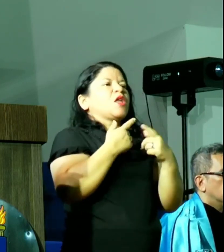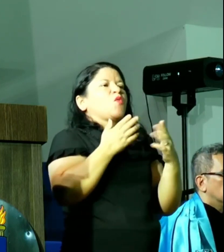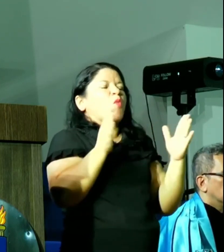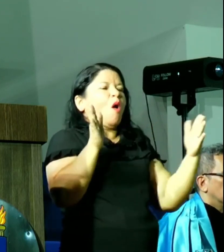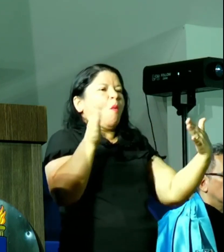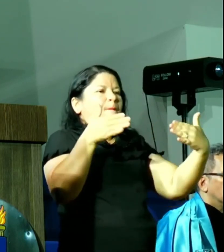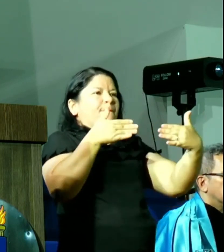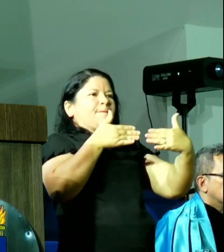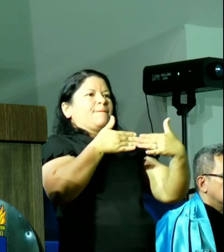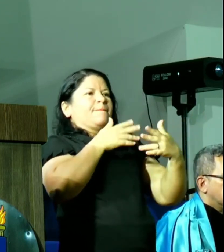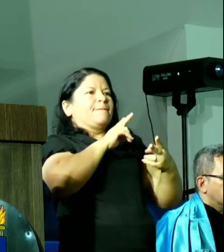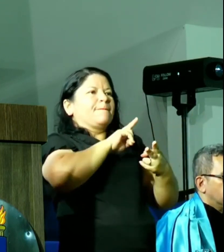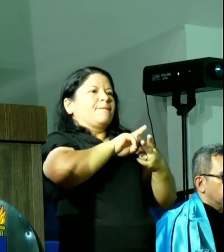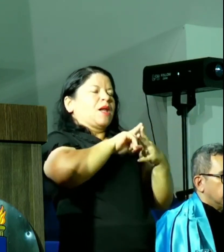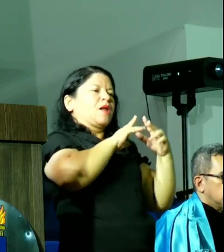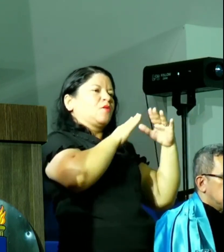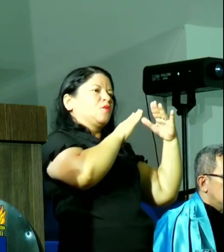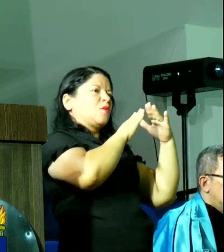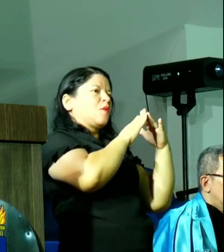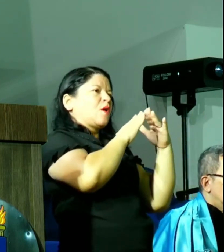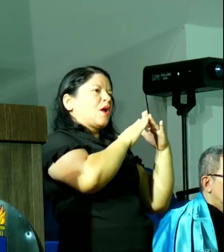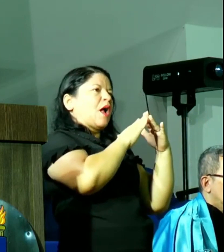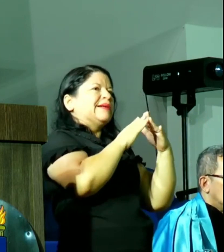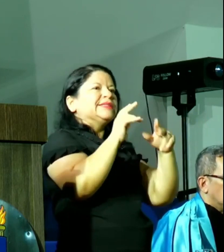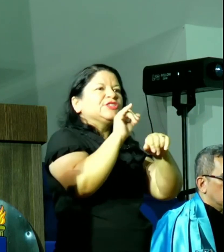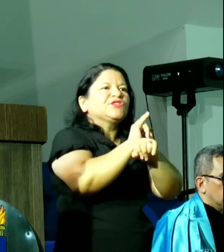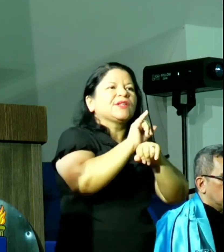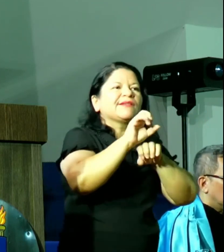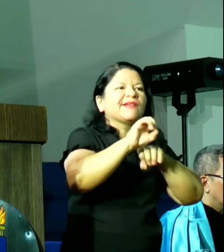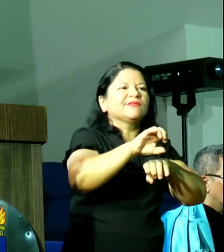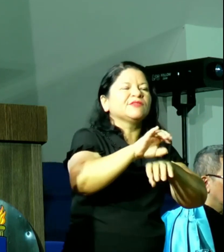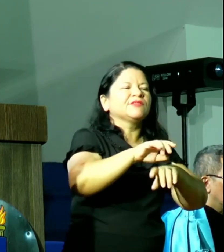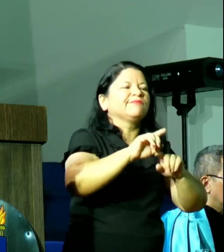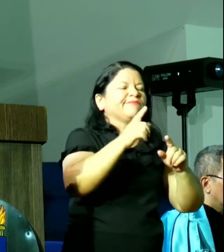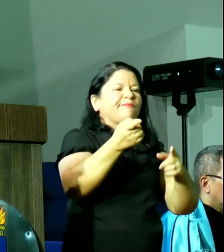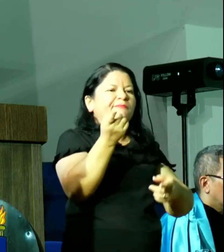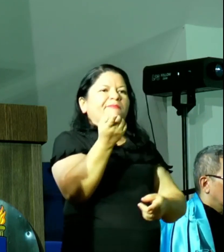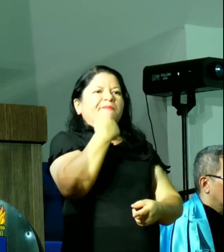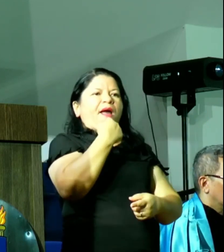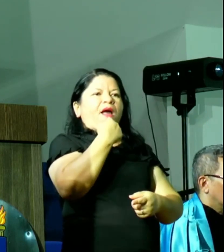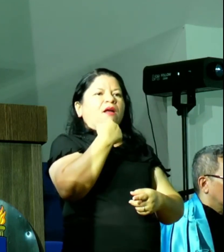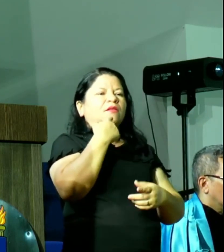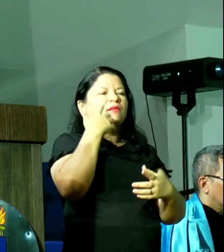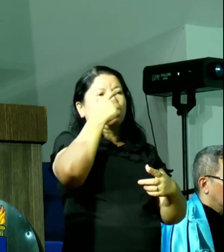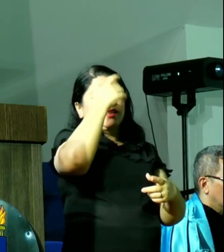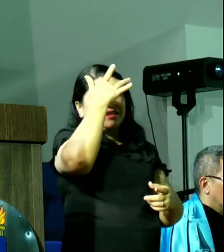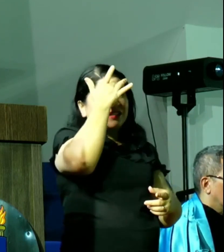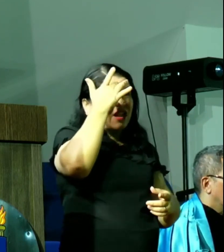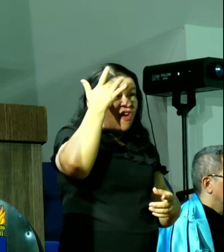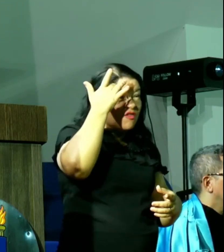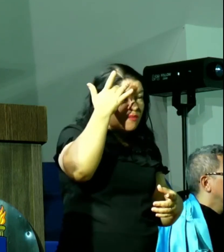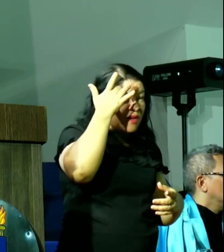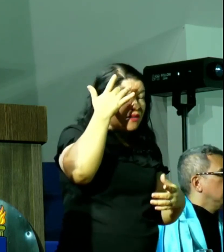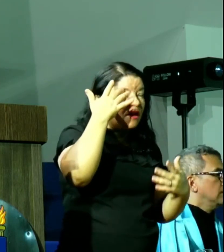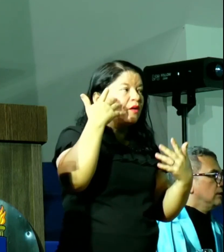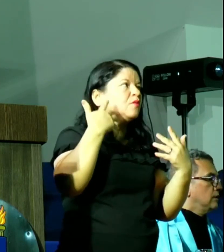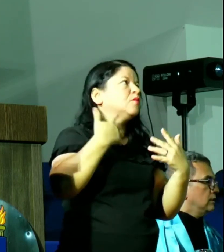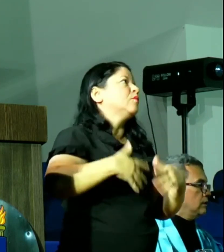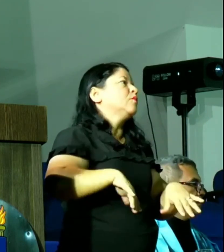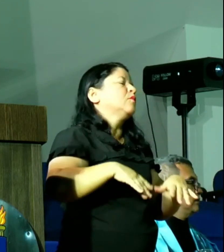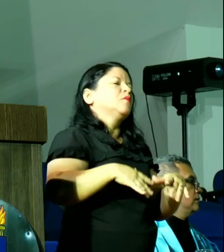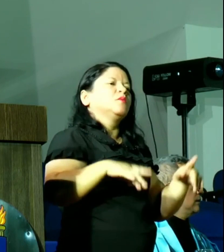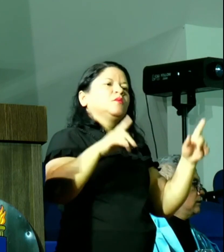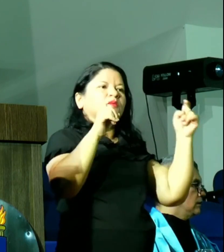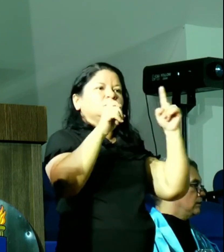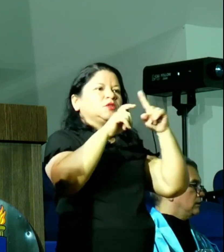nos impôs novas formas de ensino, estressou nossa saúde mental, nos solicitou a ver a vida com